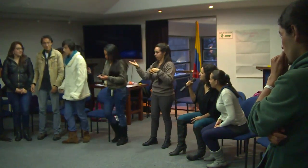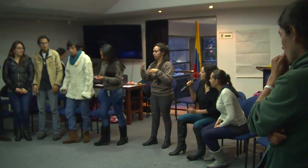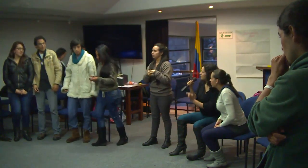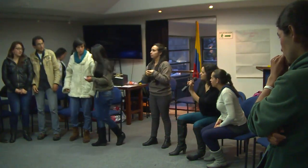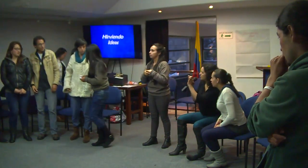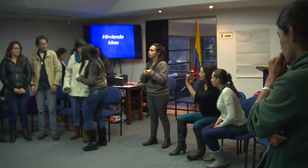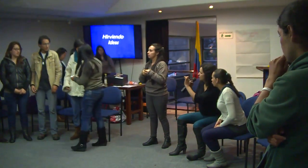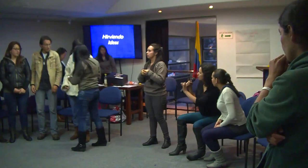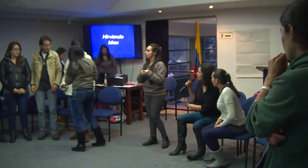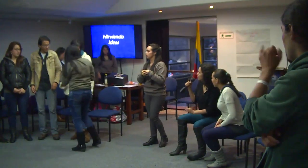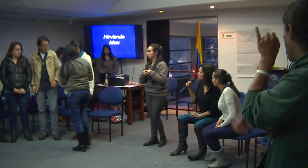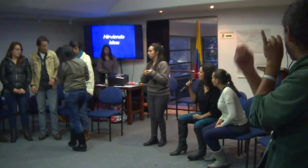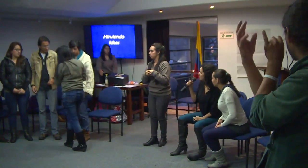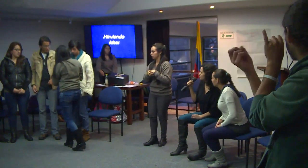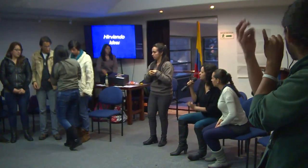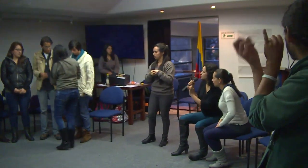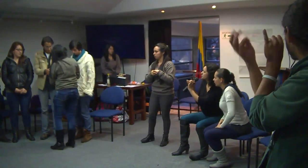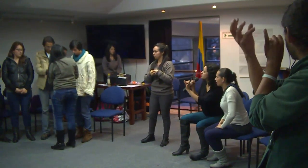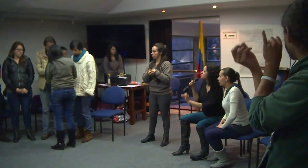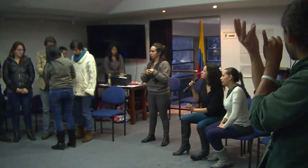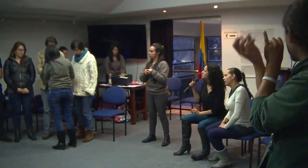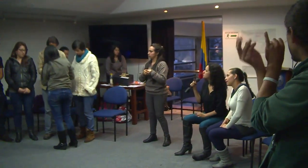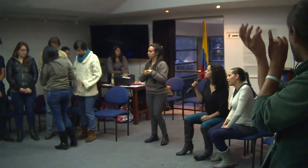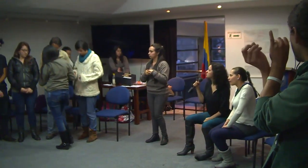les va a entregar unos papelitos.